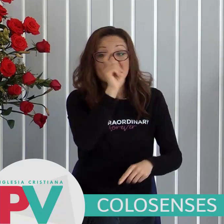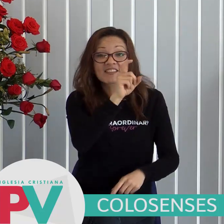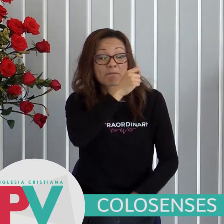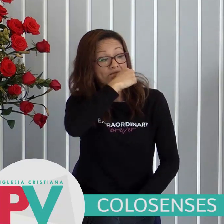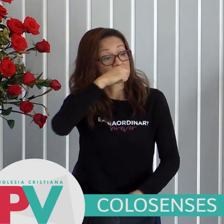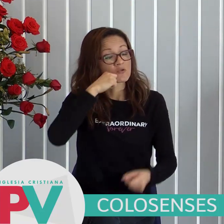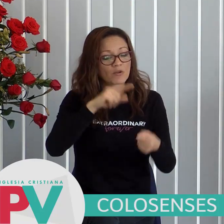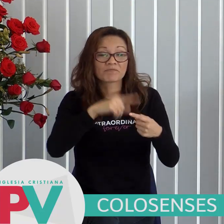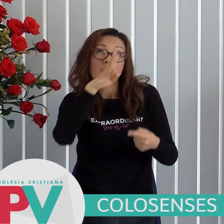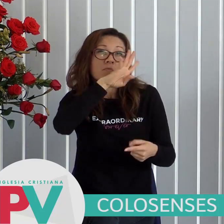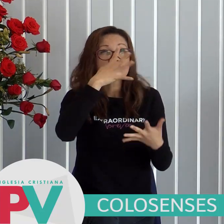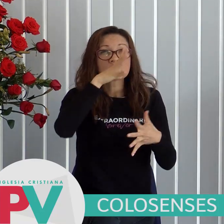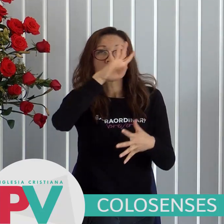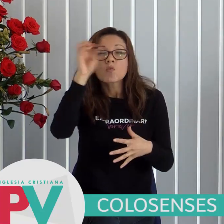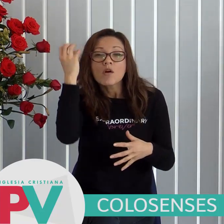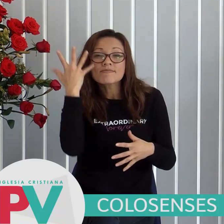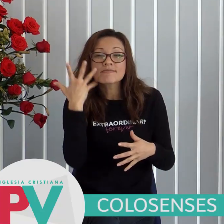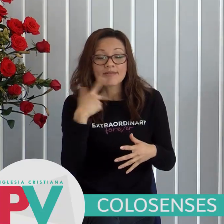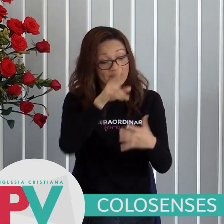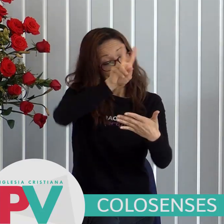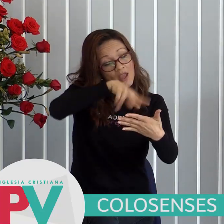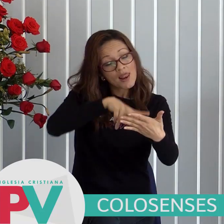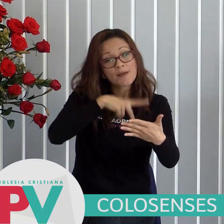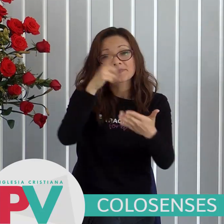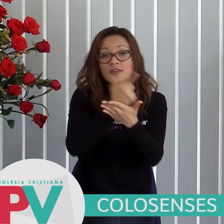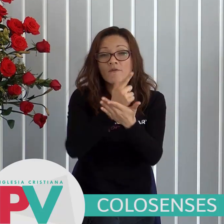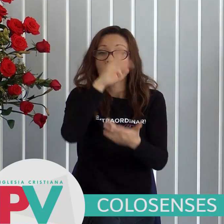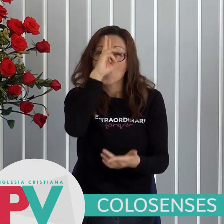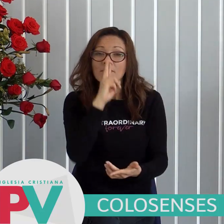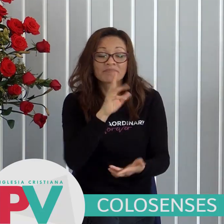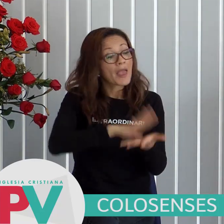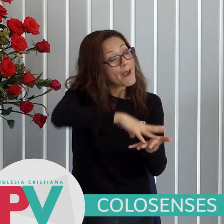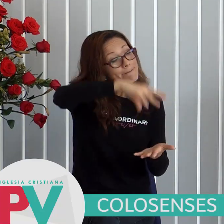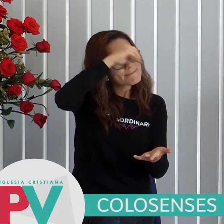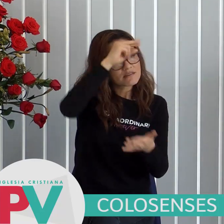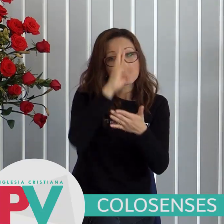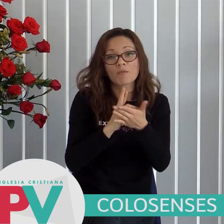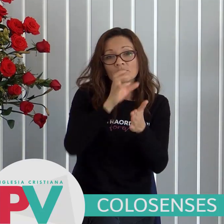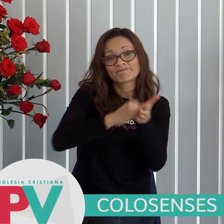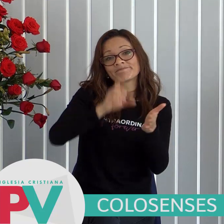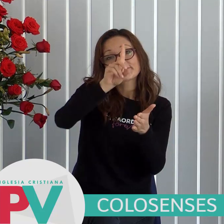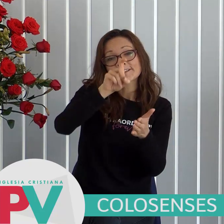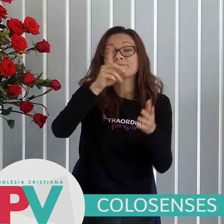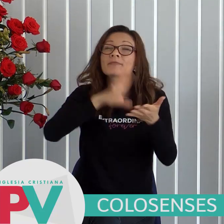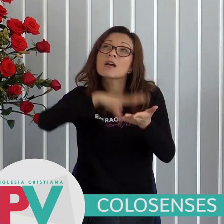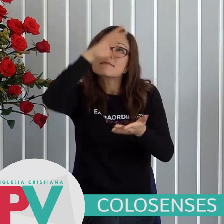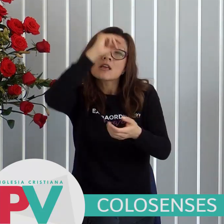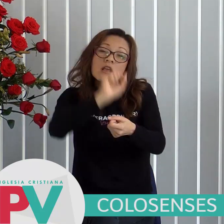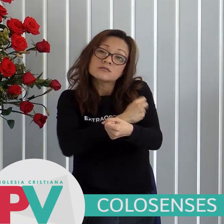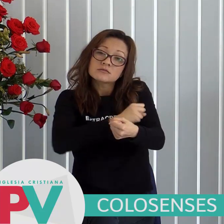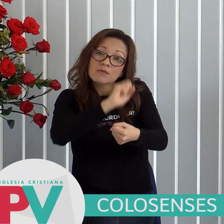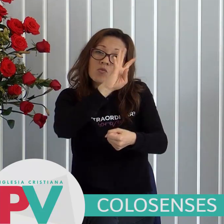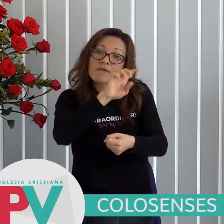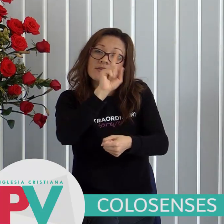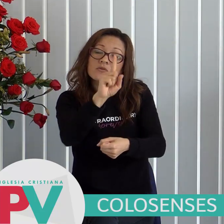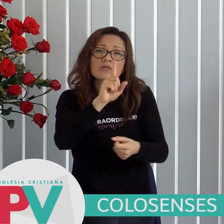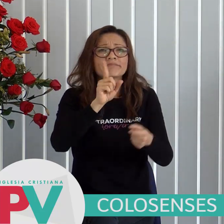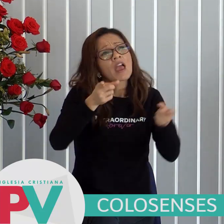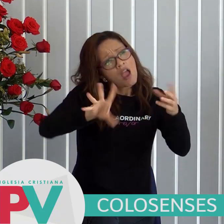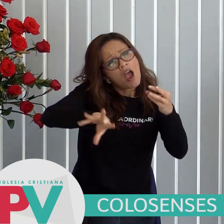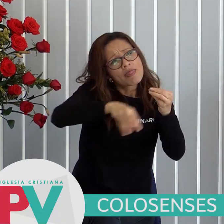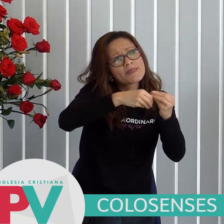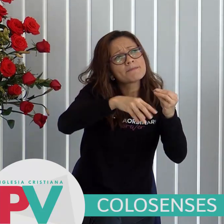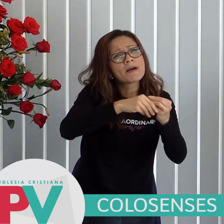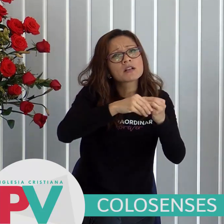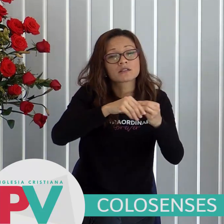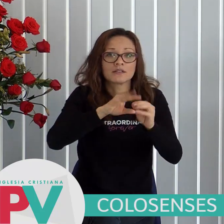ayunar por lo menos 40 días y leas el libro de Romanos, apréndase Romanos 6, apréndase el Salmo 91. Además, eso